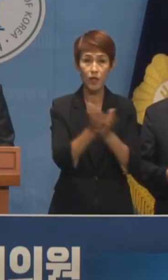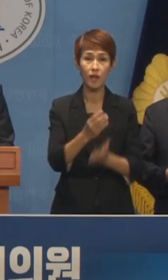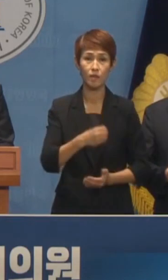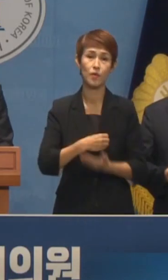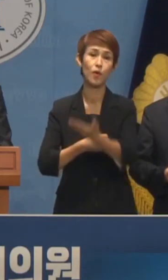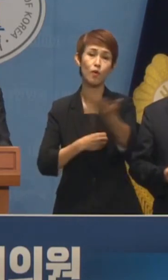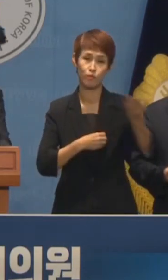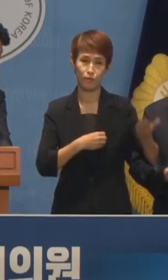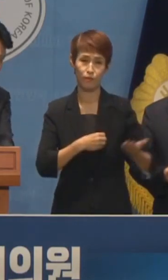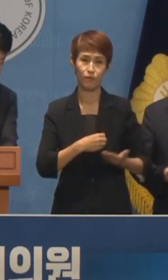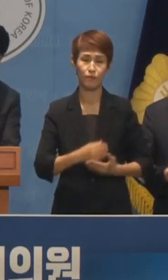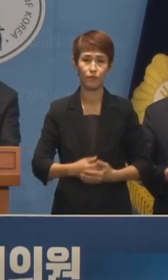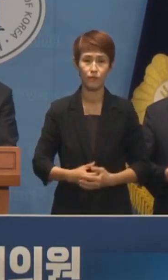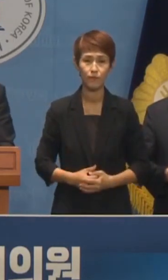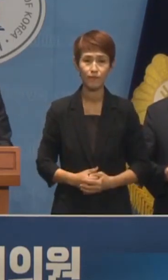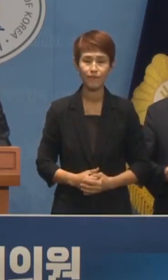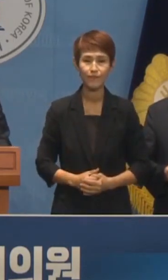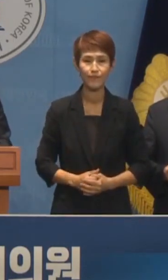여러분,